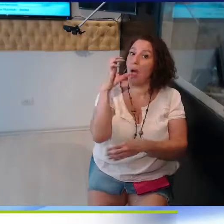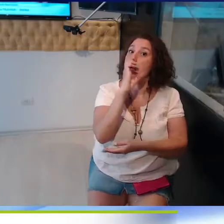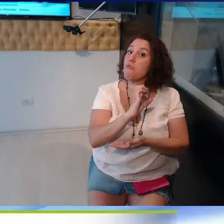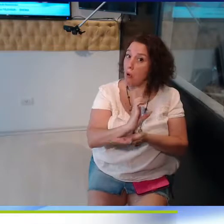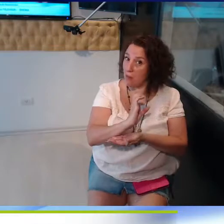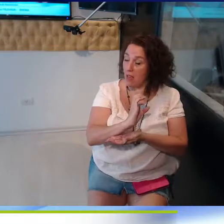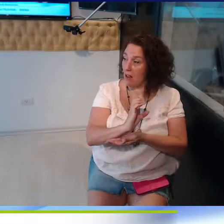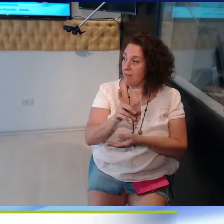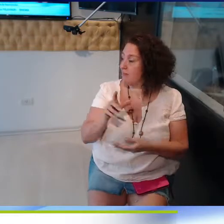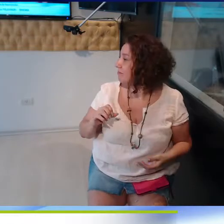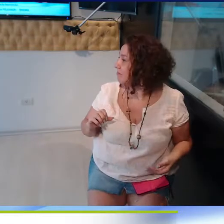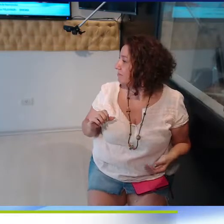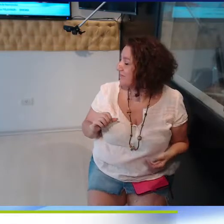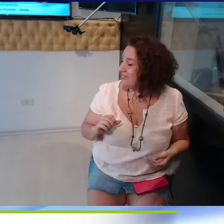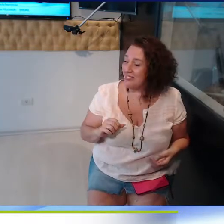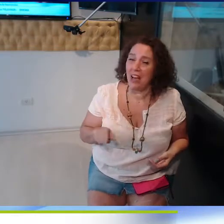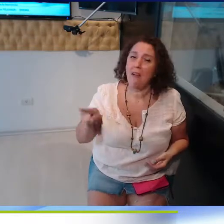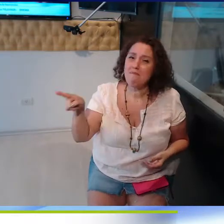con los colombianos? No, no, no.